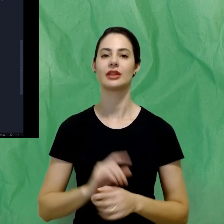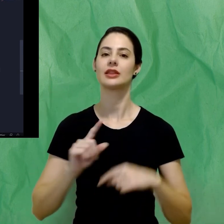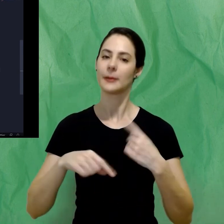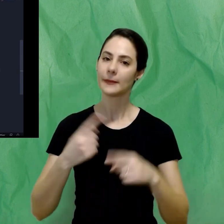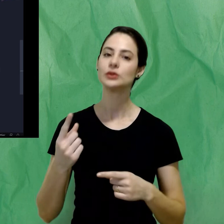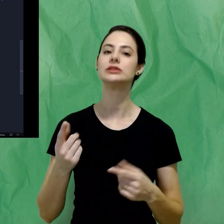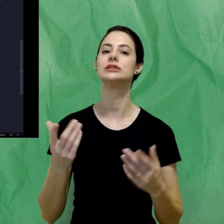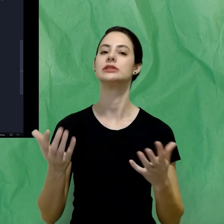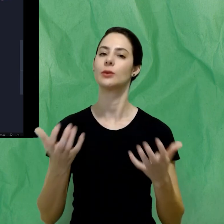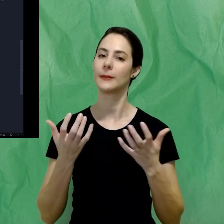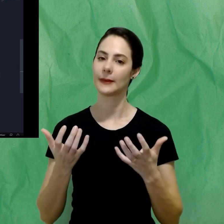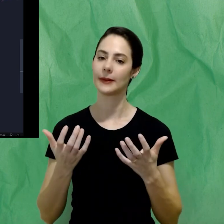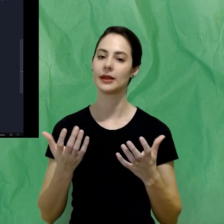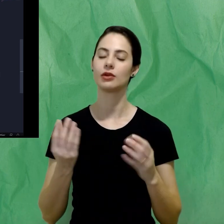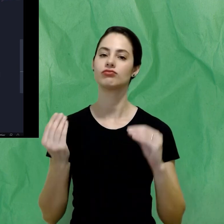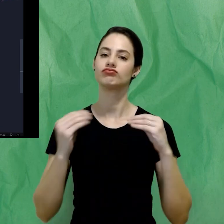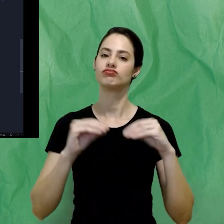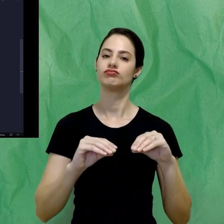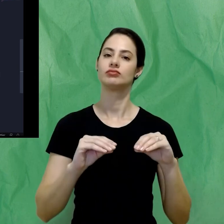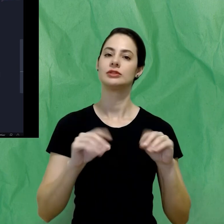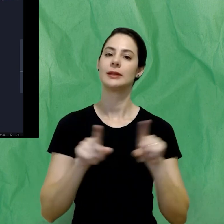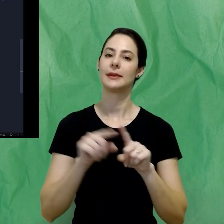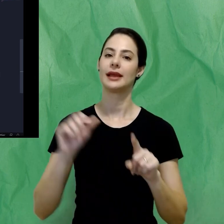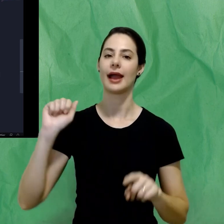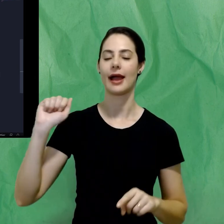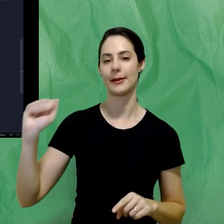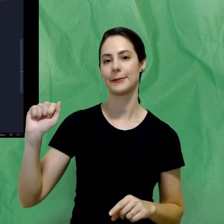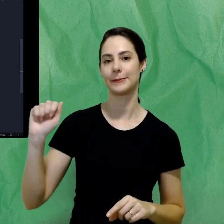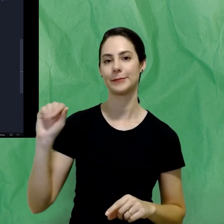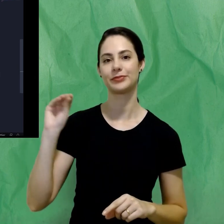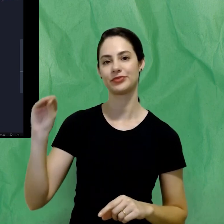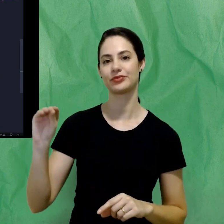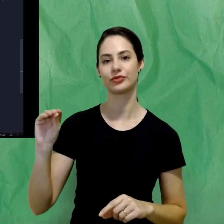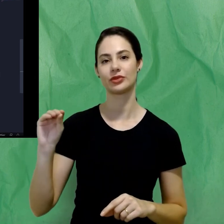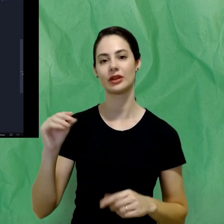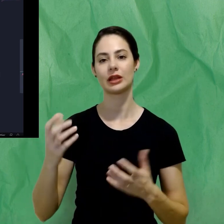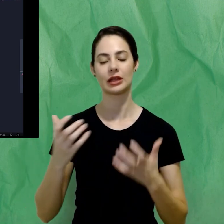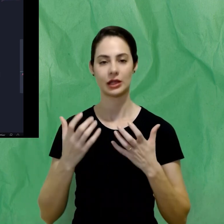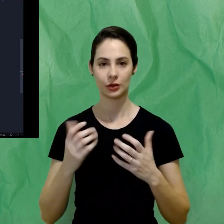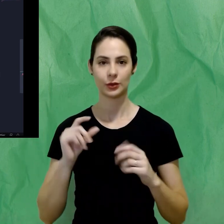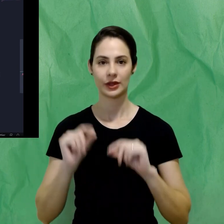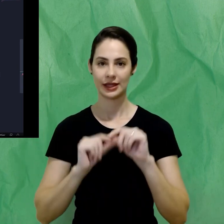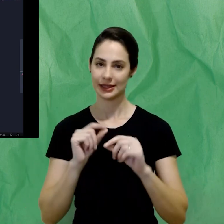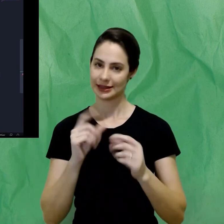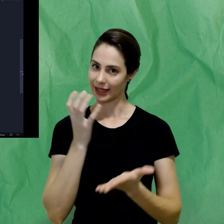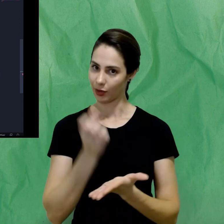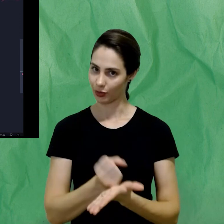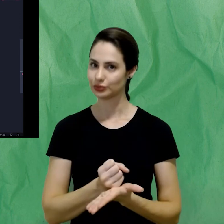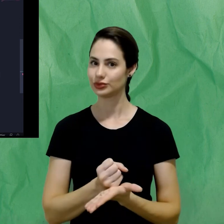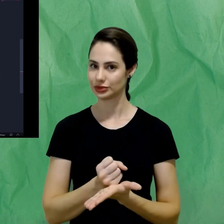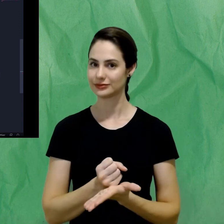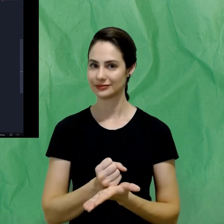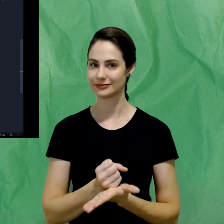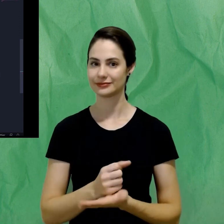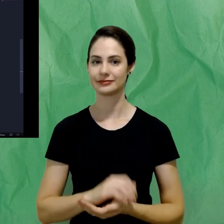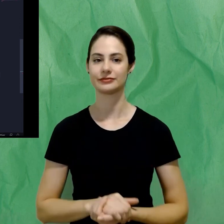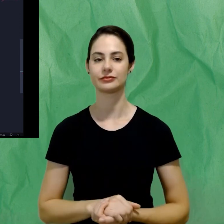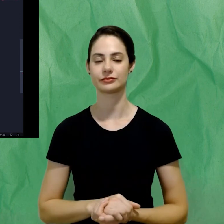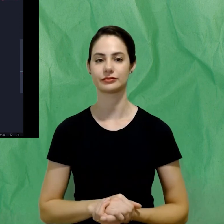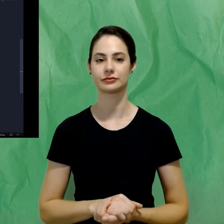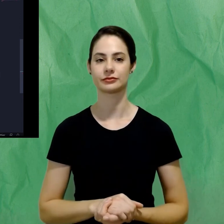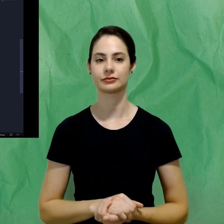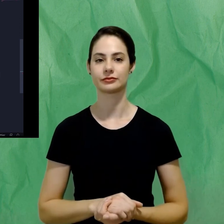eu preciso setar um atributo também no ar, falando o seguinte, olha, eu quero que faça download. Então, eu vou fazer um